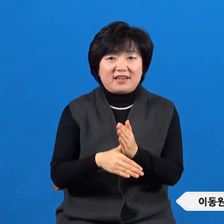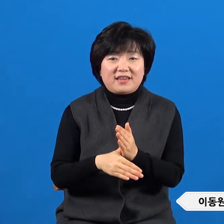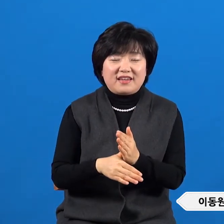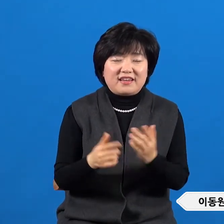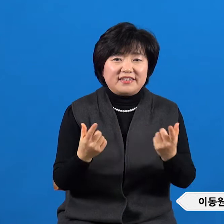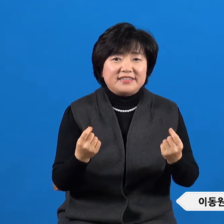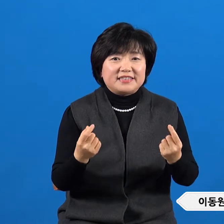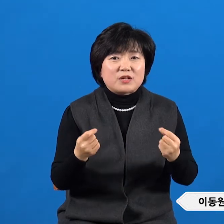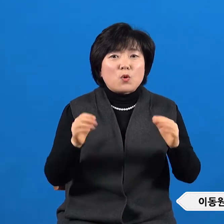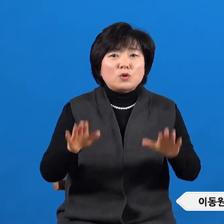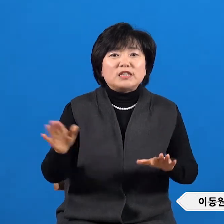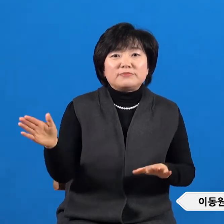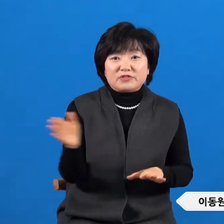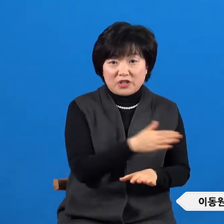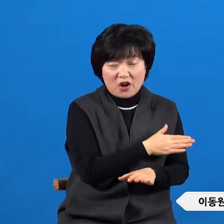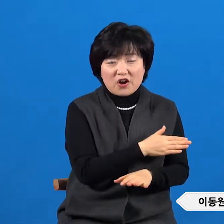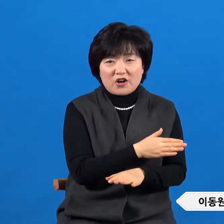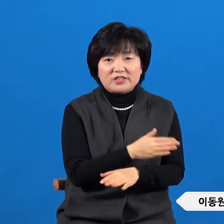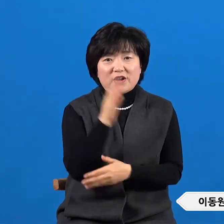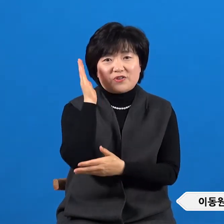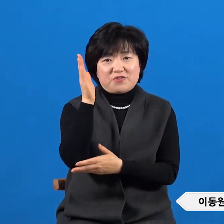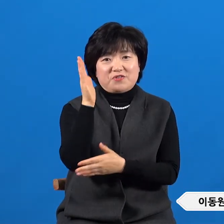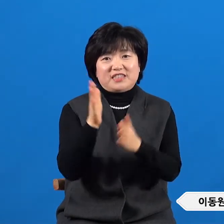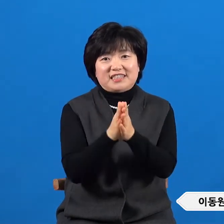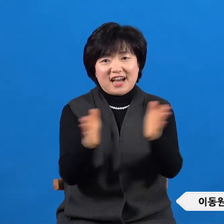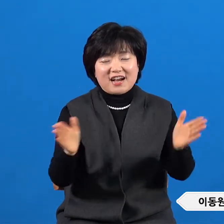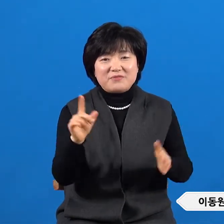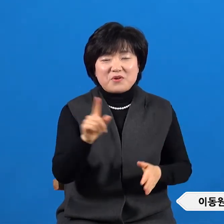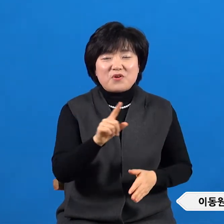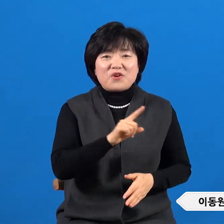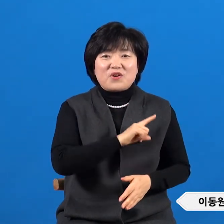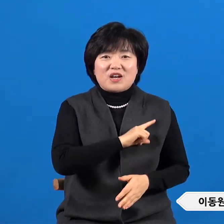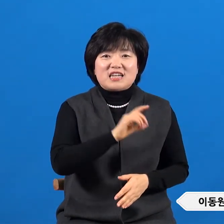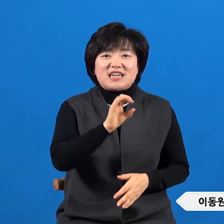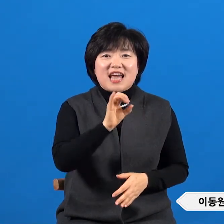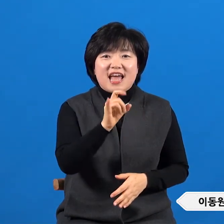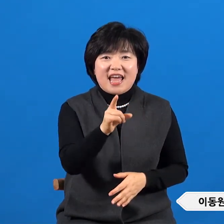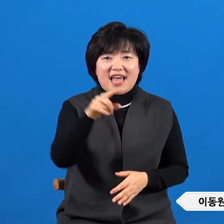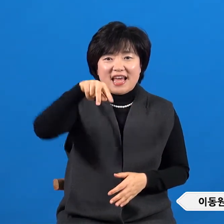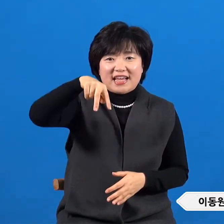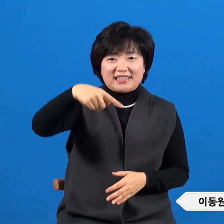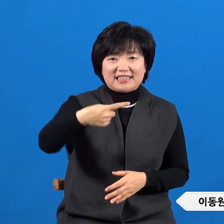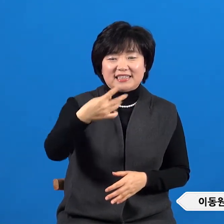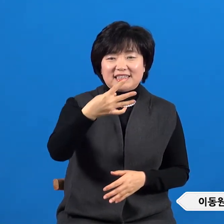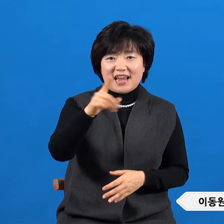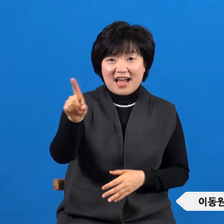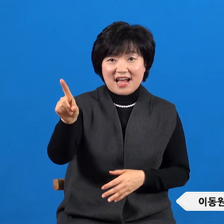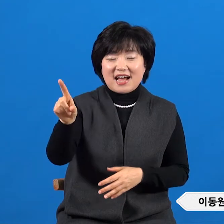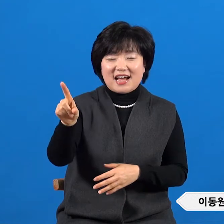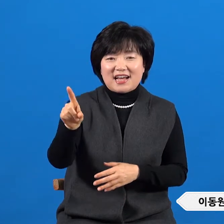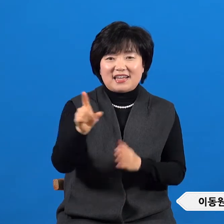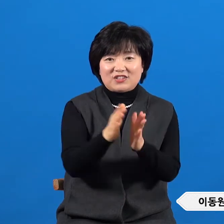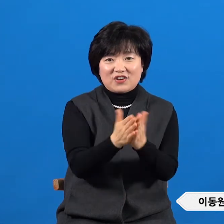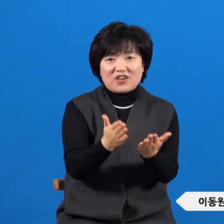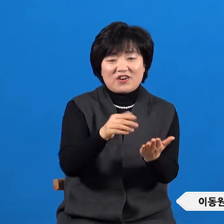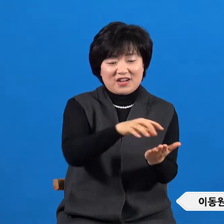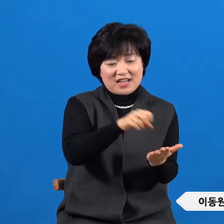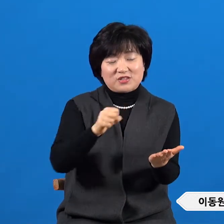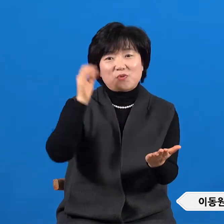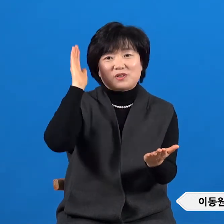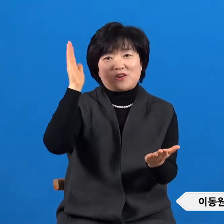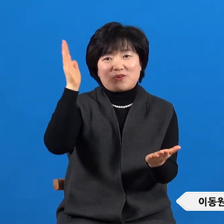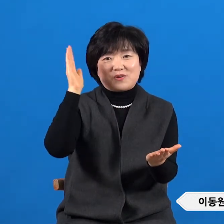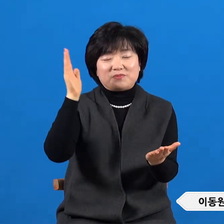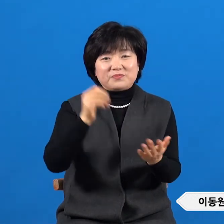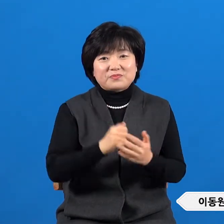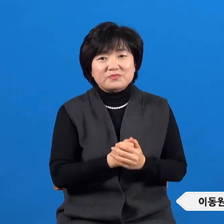때를 맞이하고 있다고 생각합니다. 그것이 제가 오늘부터 시작해서 에스라서를 강해하고 싶은